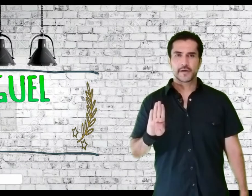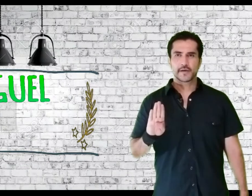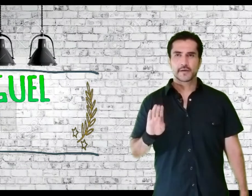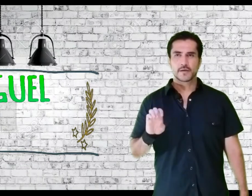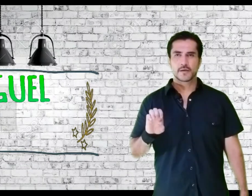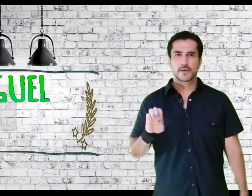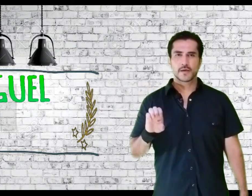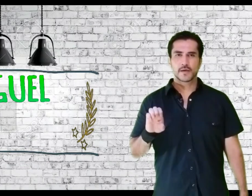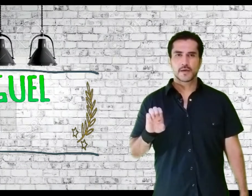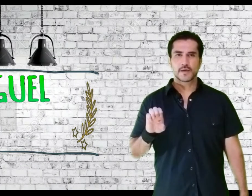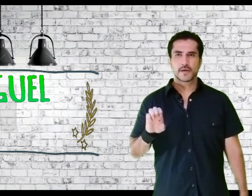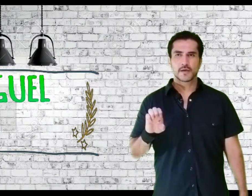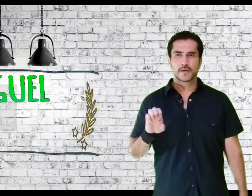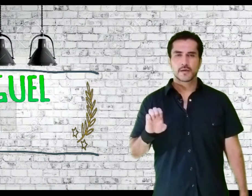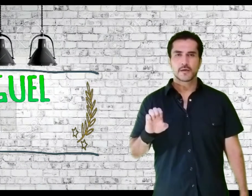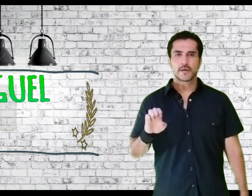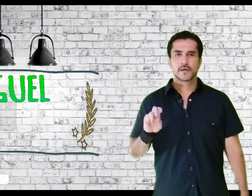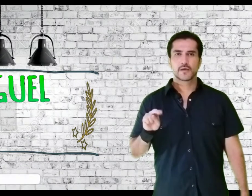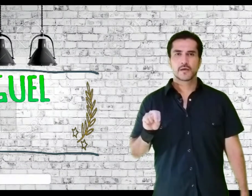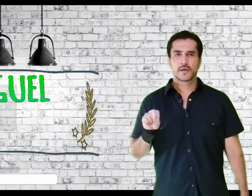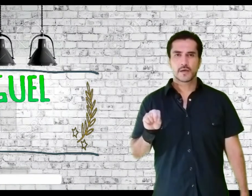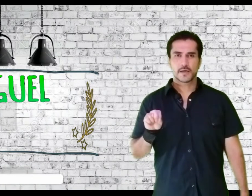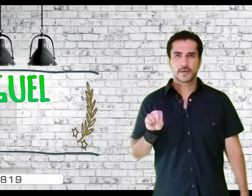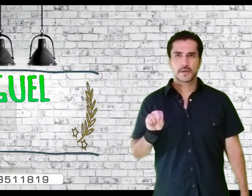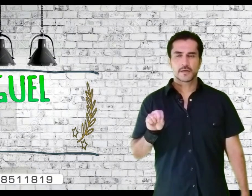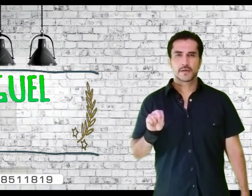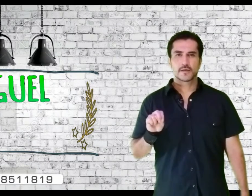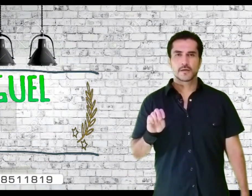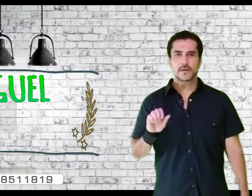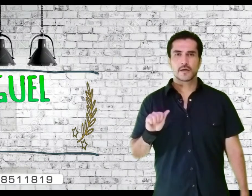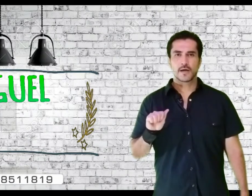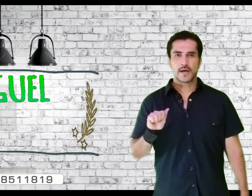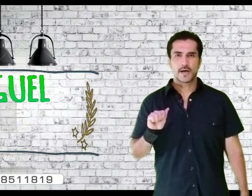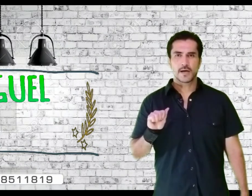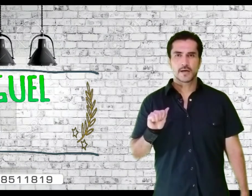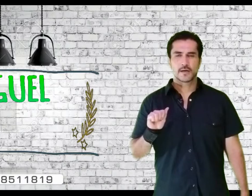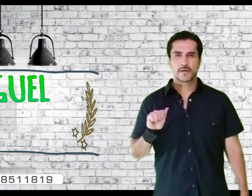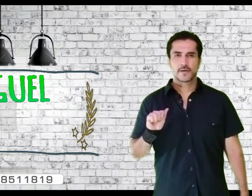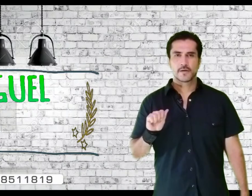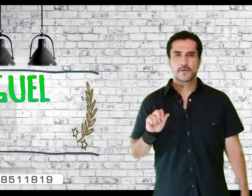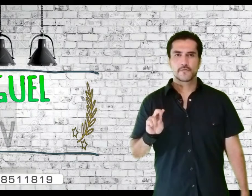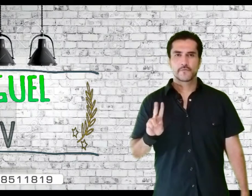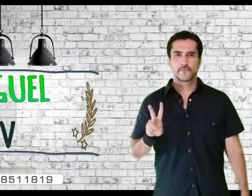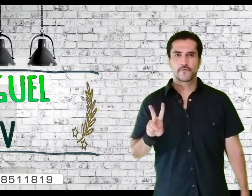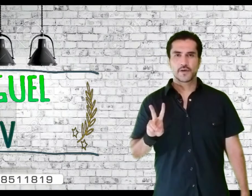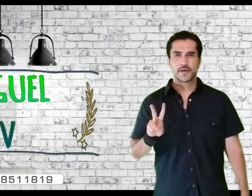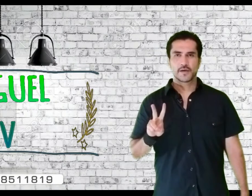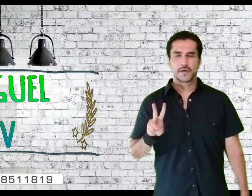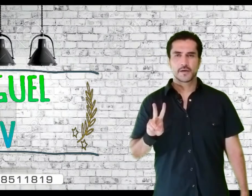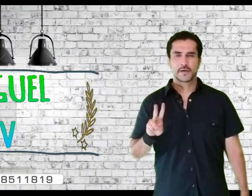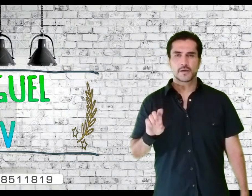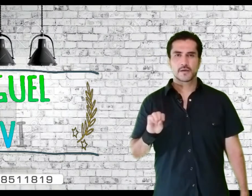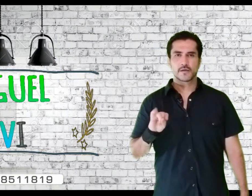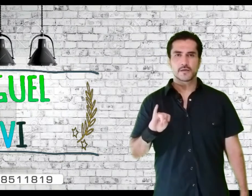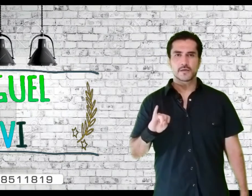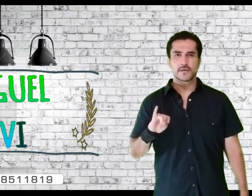V, E, N, A, V,